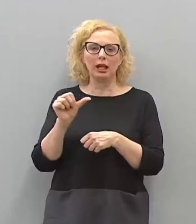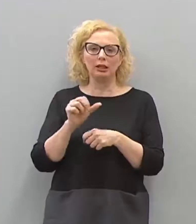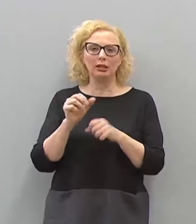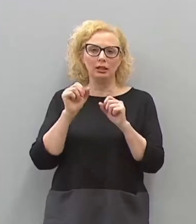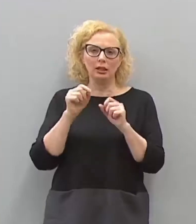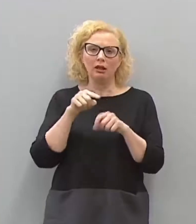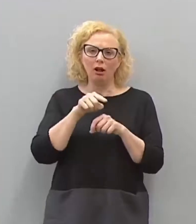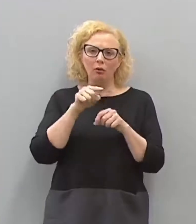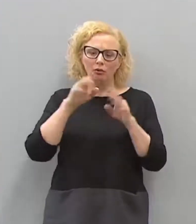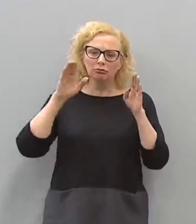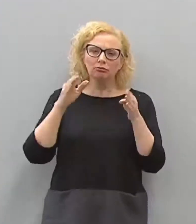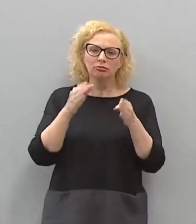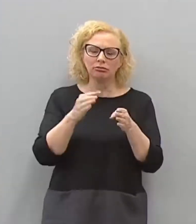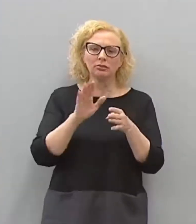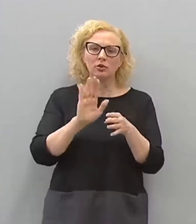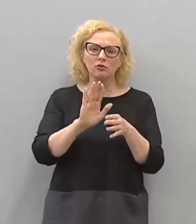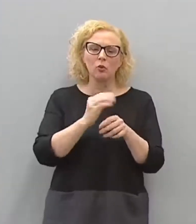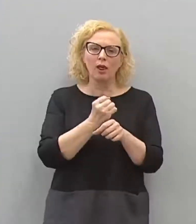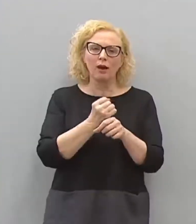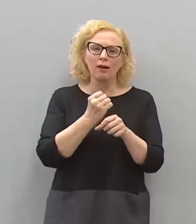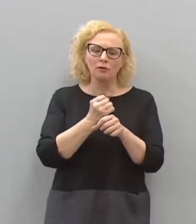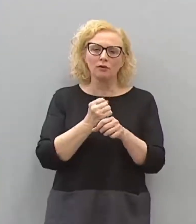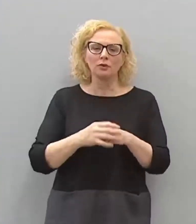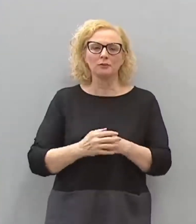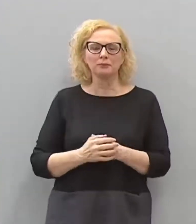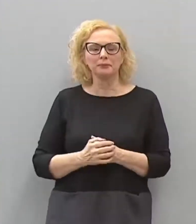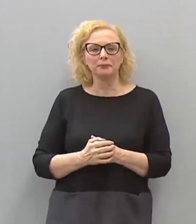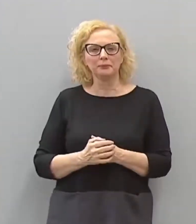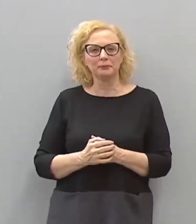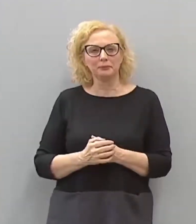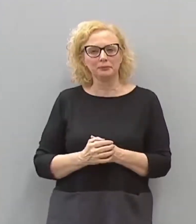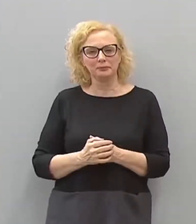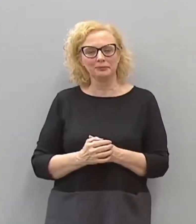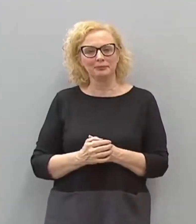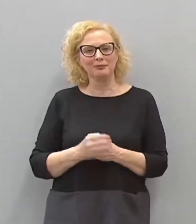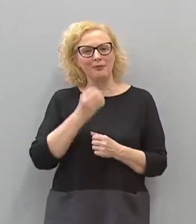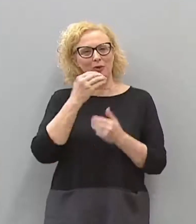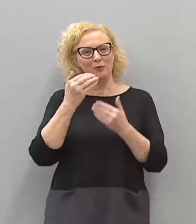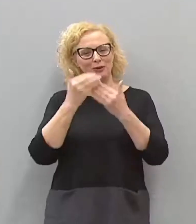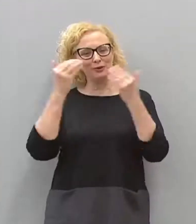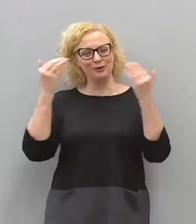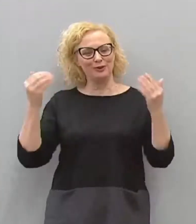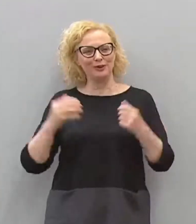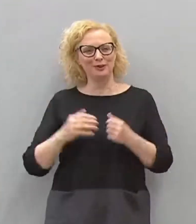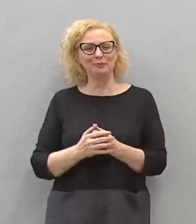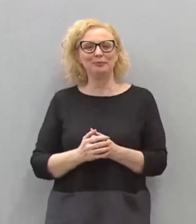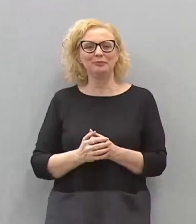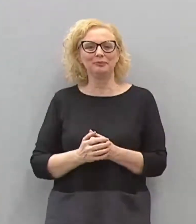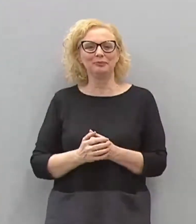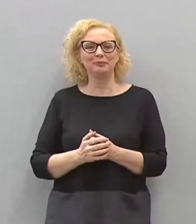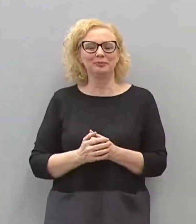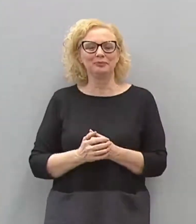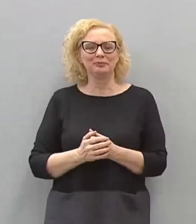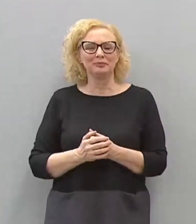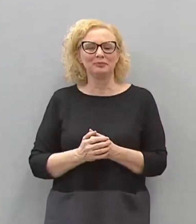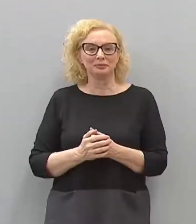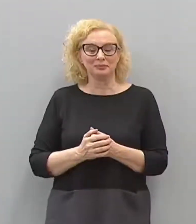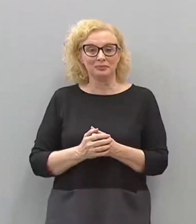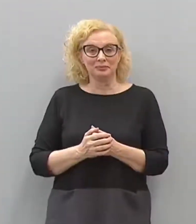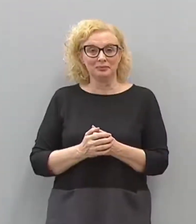seguendo per la provincia questo percorso buongiorno e prima di introdurre